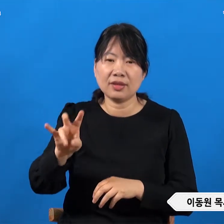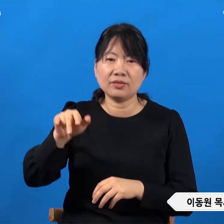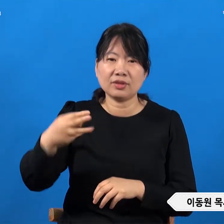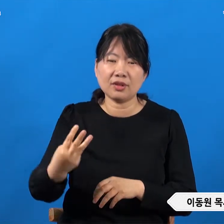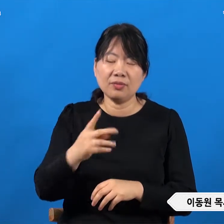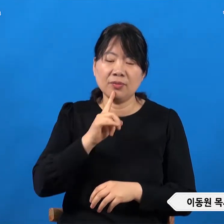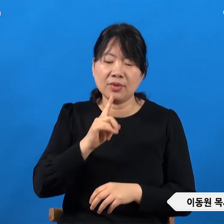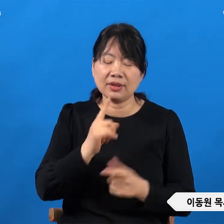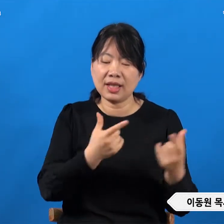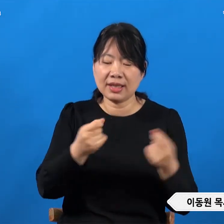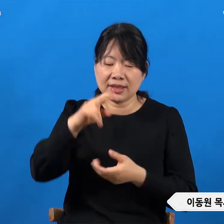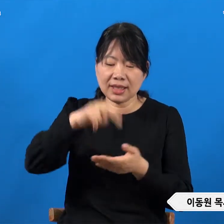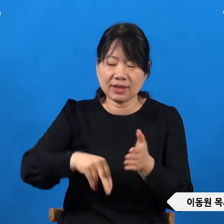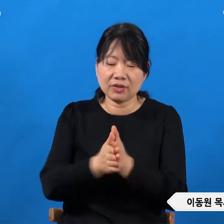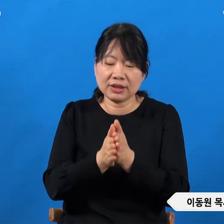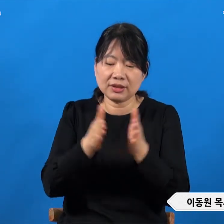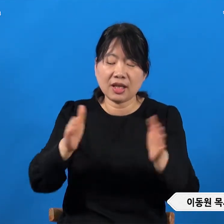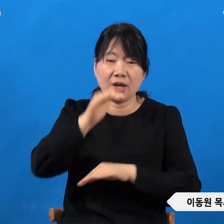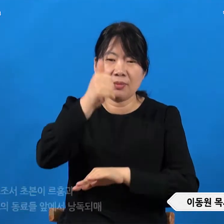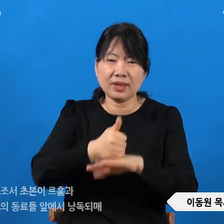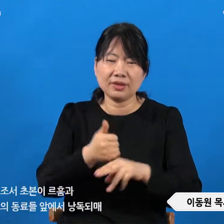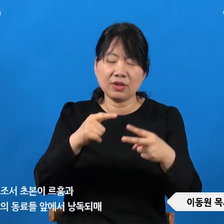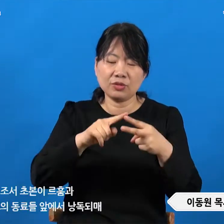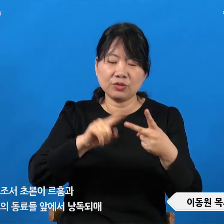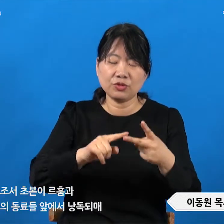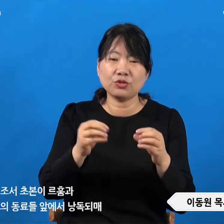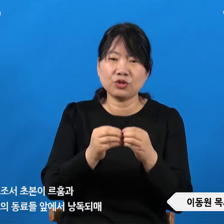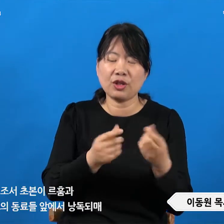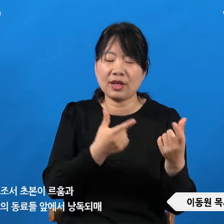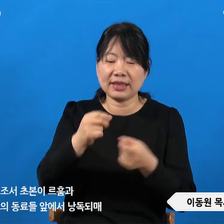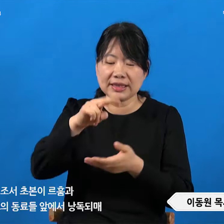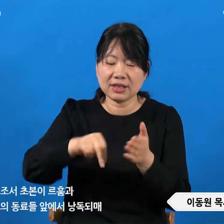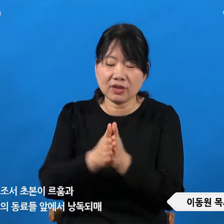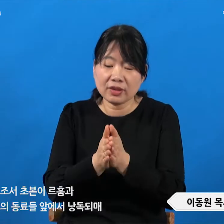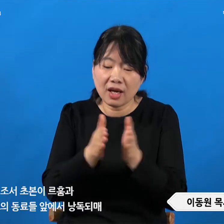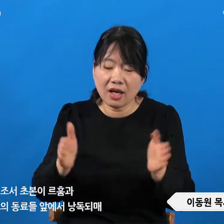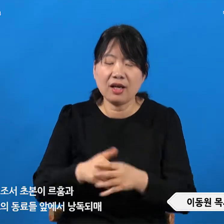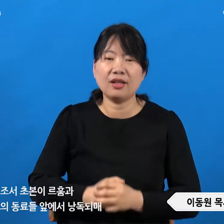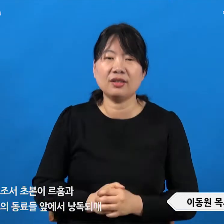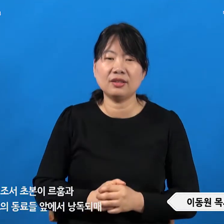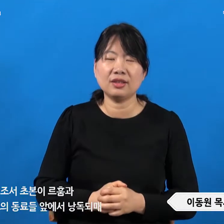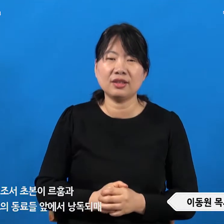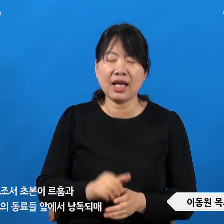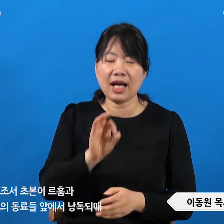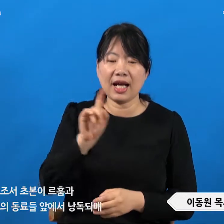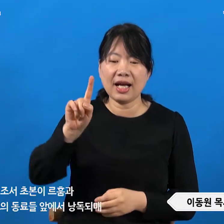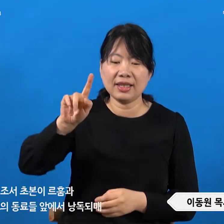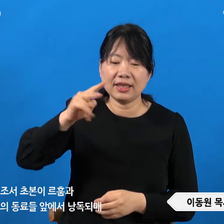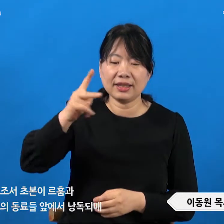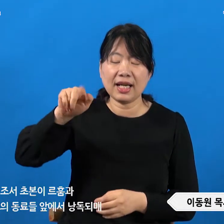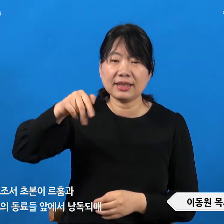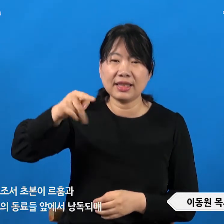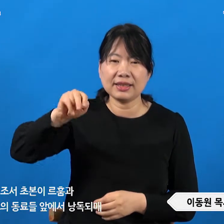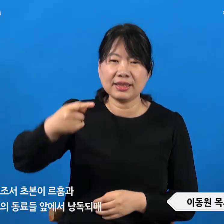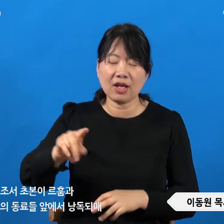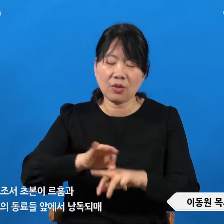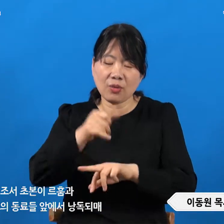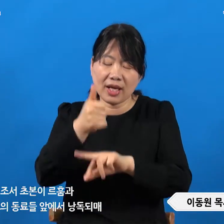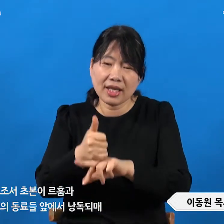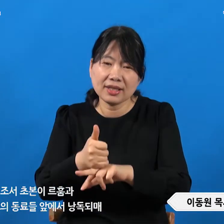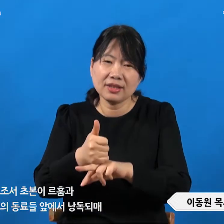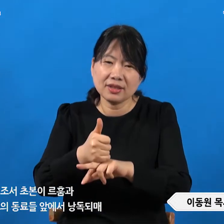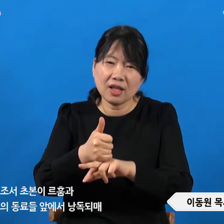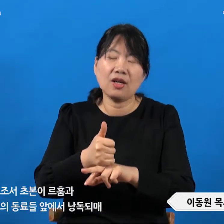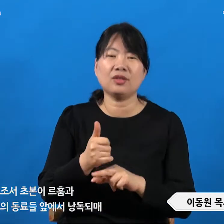24절의 말씀을 다 함께 읽겠습니다. 마지막 두 구절 다 같이 읽습니다. 시작. 아닥사스다 왕의 조소